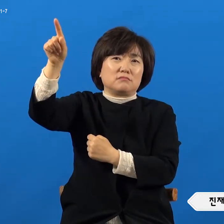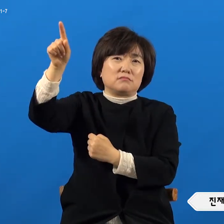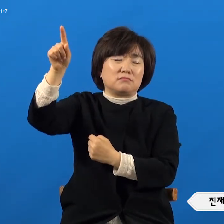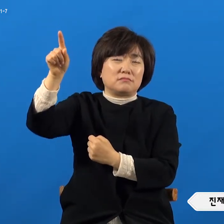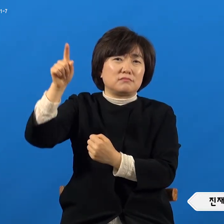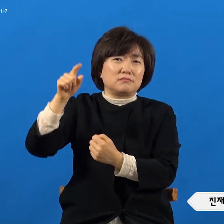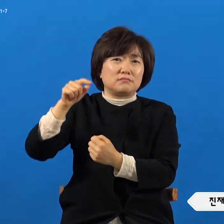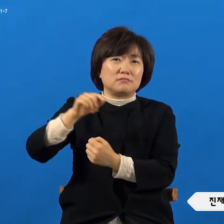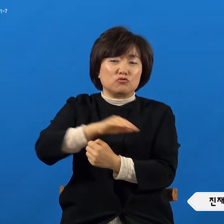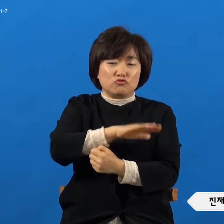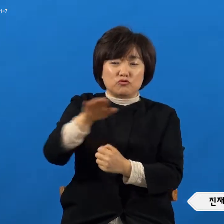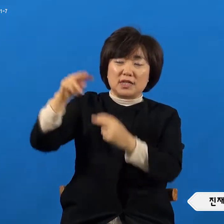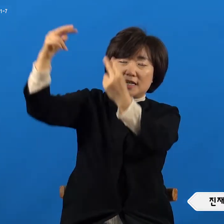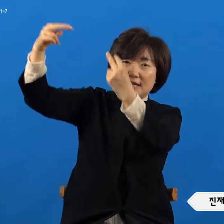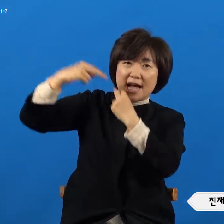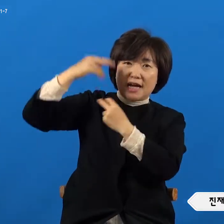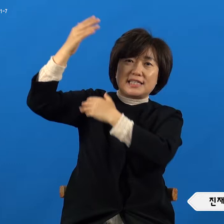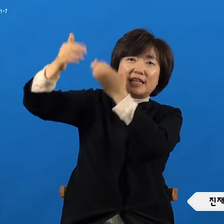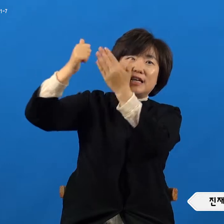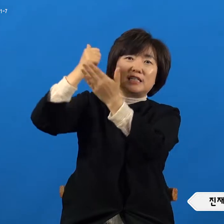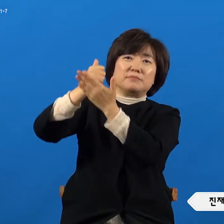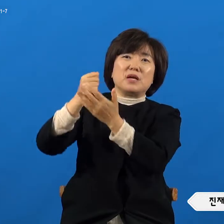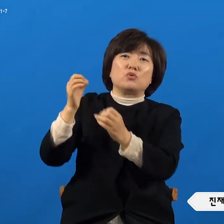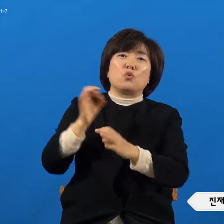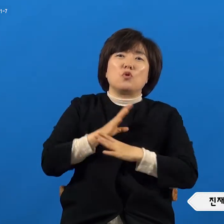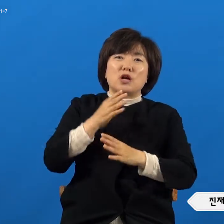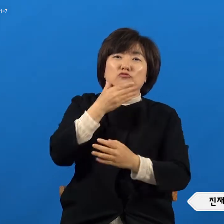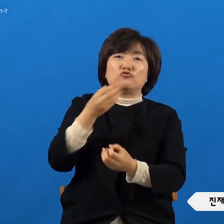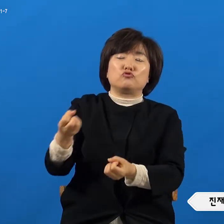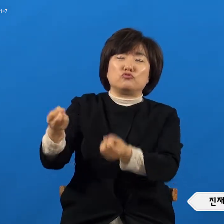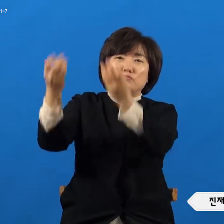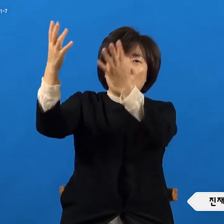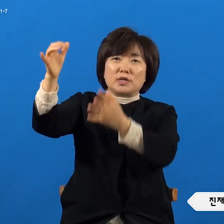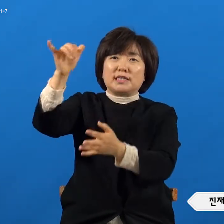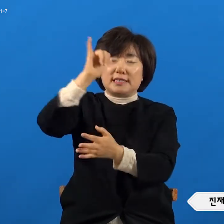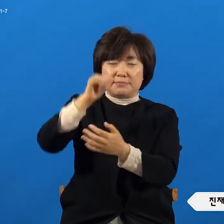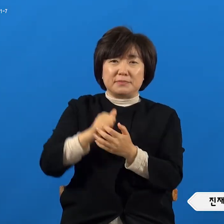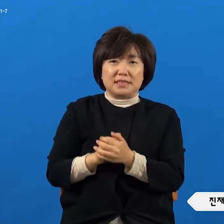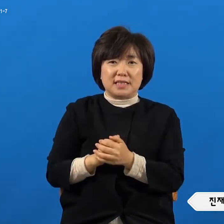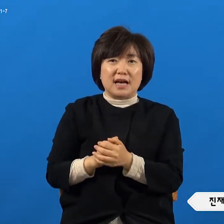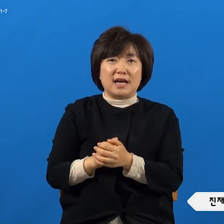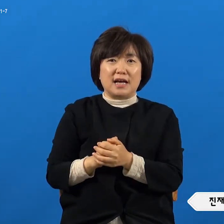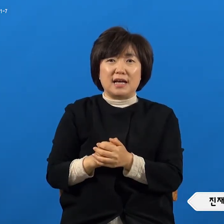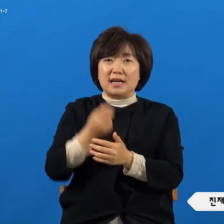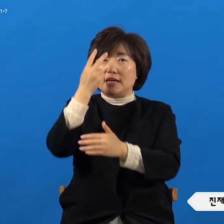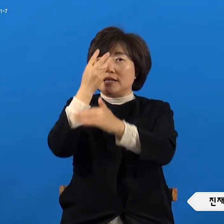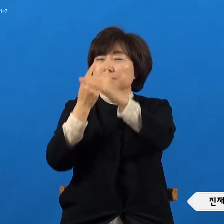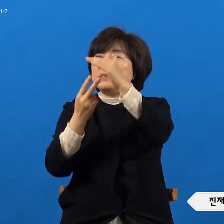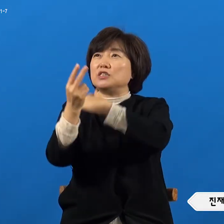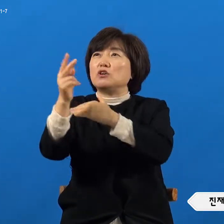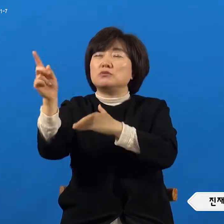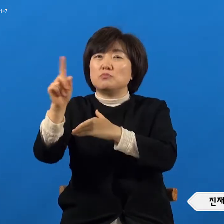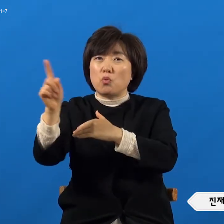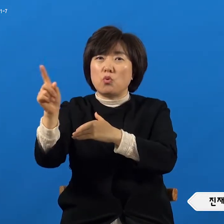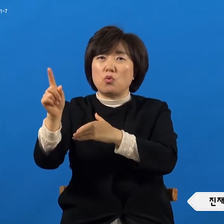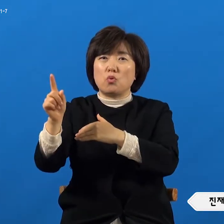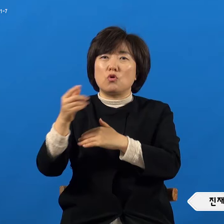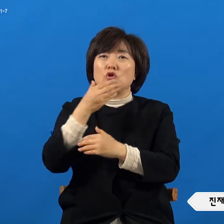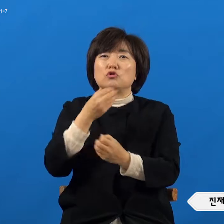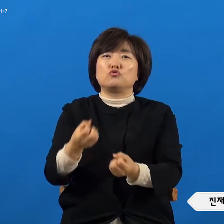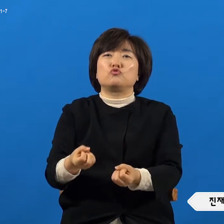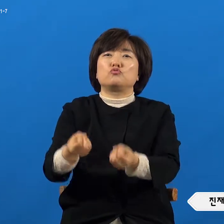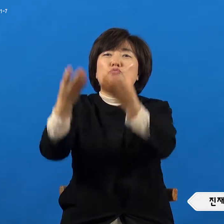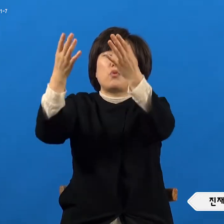거기에는 우리를 향한 하나님의 놀라운 축복이 있습니다. 그 비전은 바로 축복의 통로가